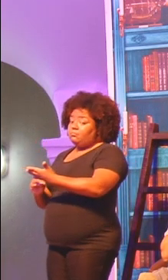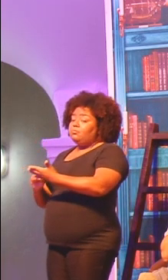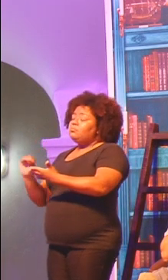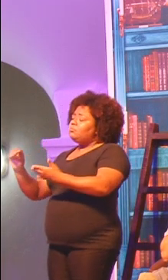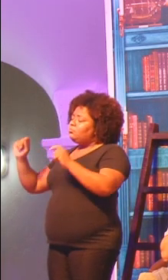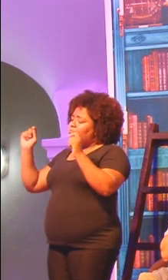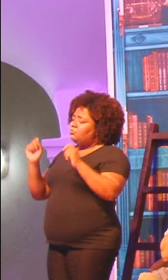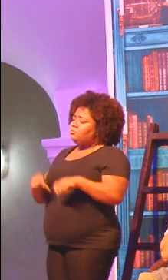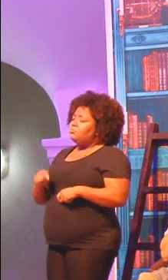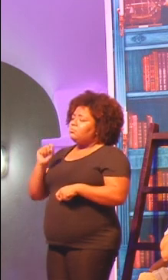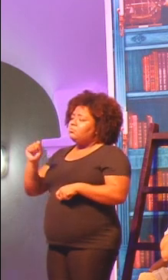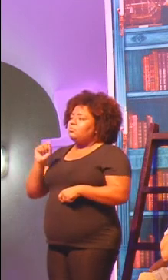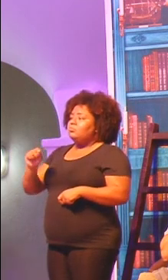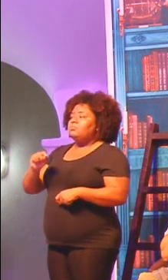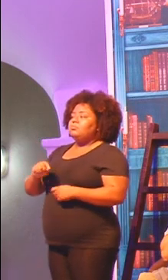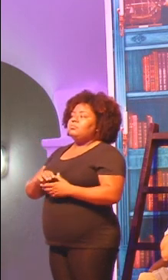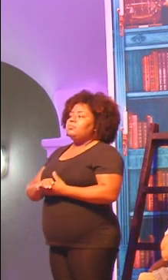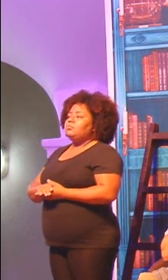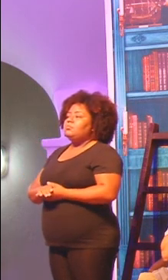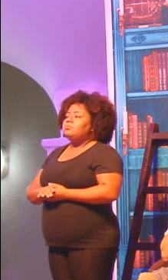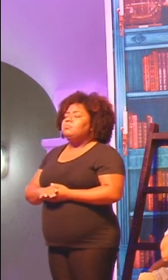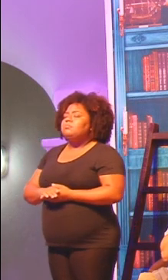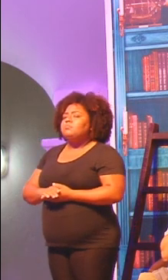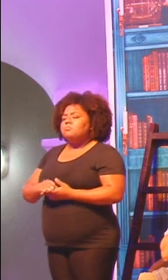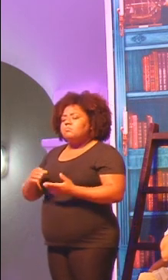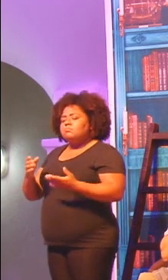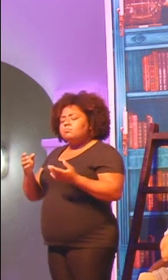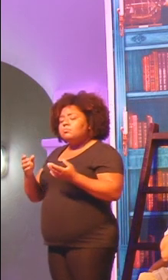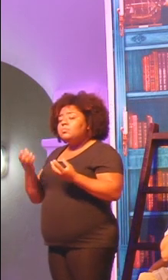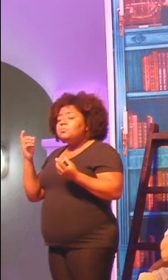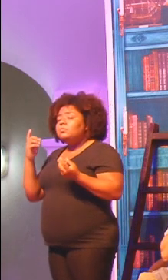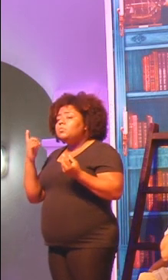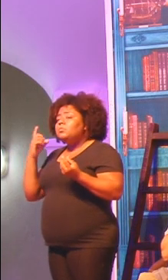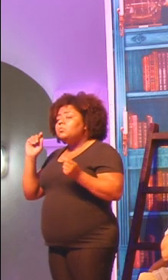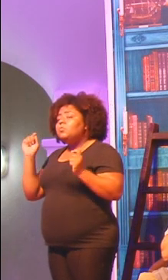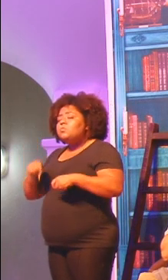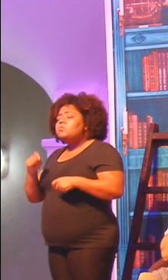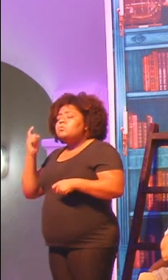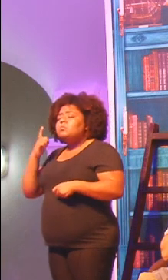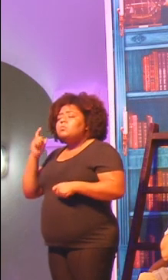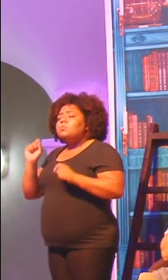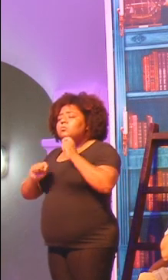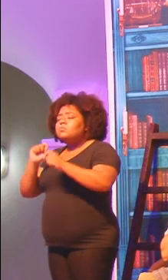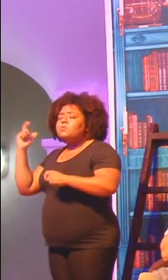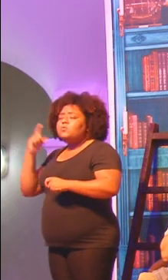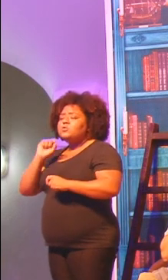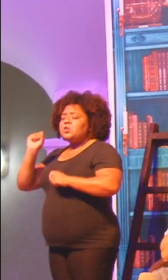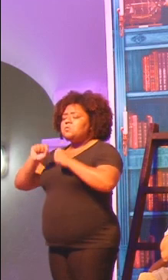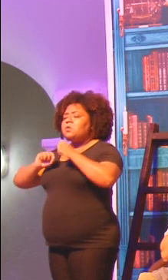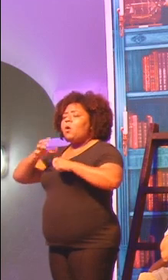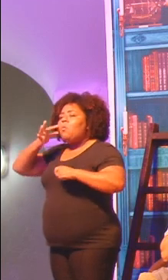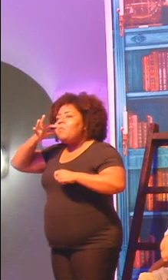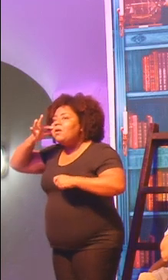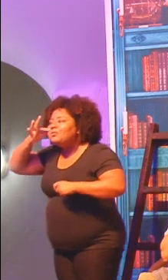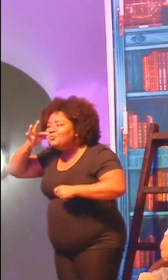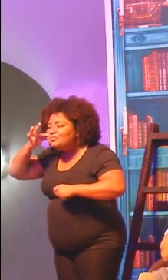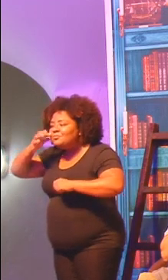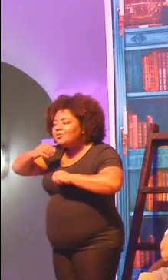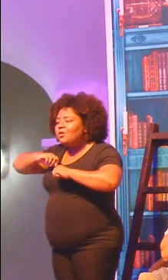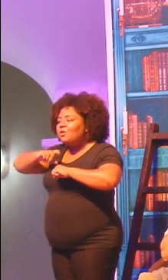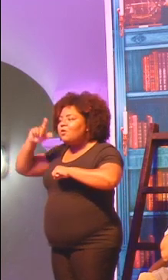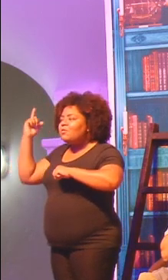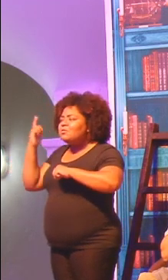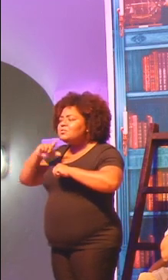nos tornarmos, talvez, com ela, mais humanos. Compreendemos que essa condição